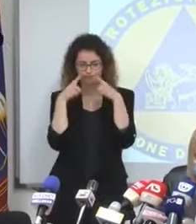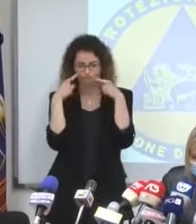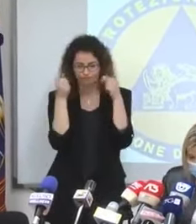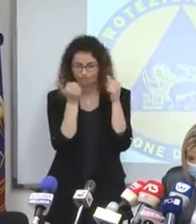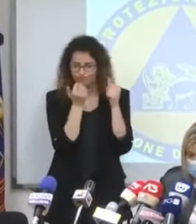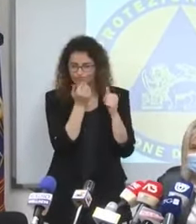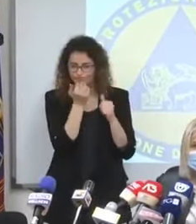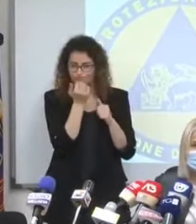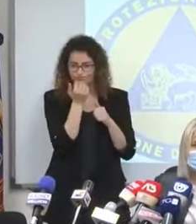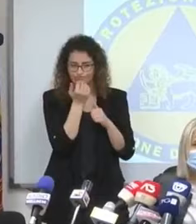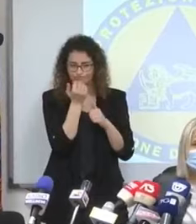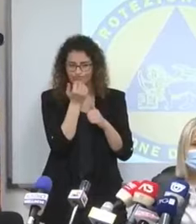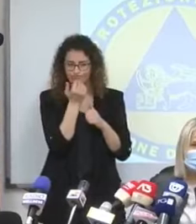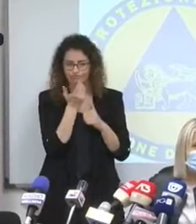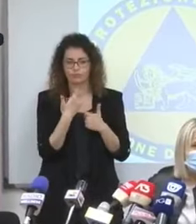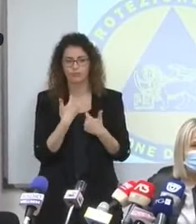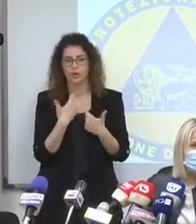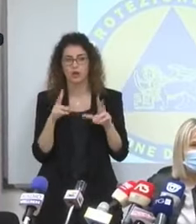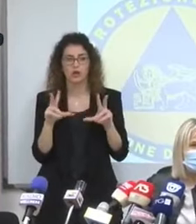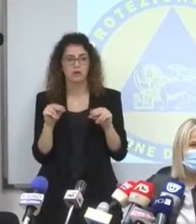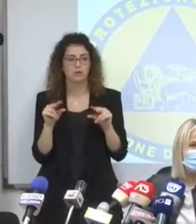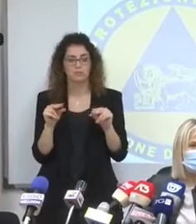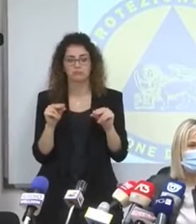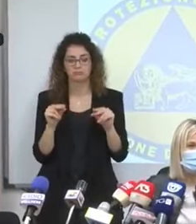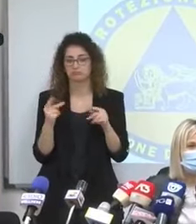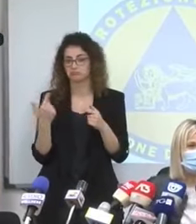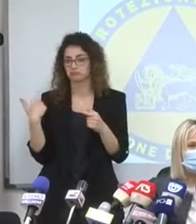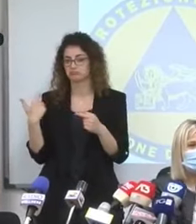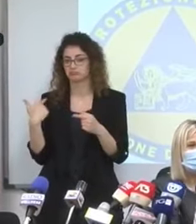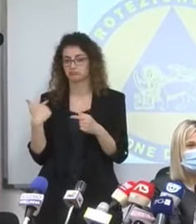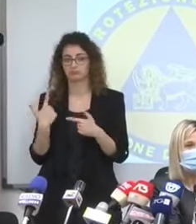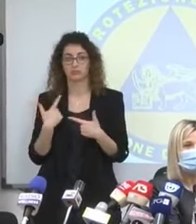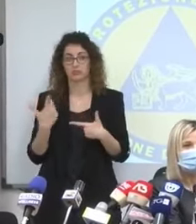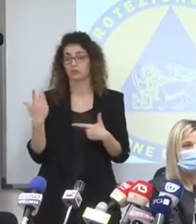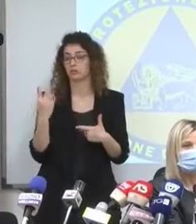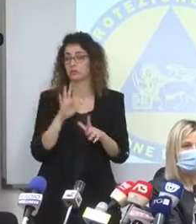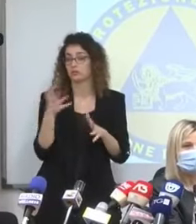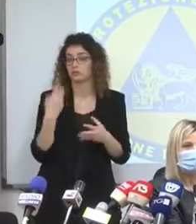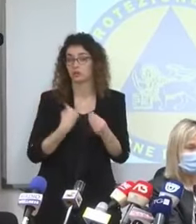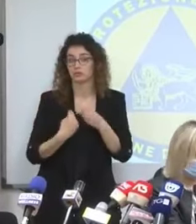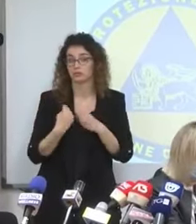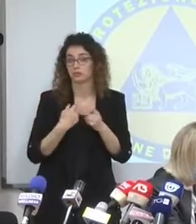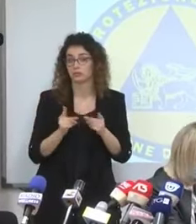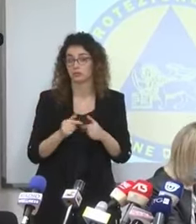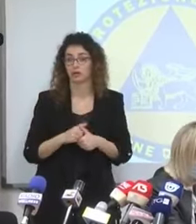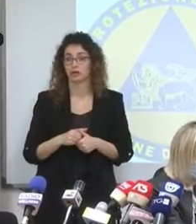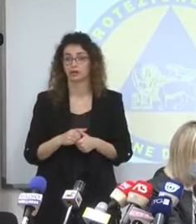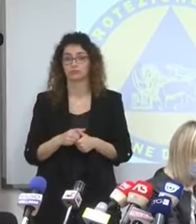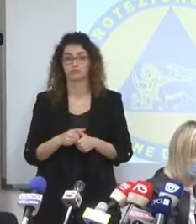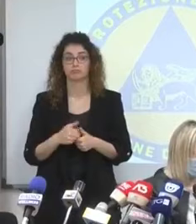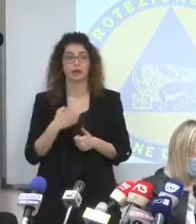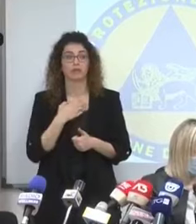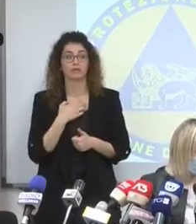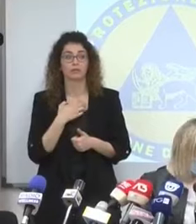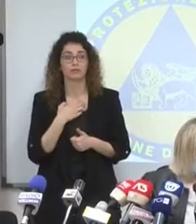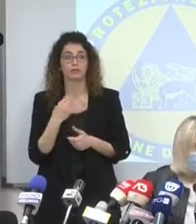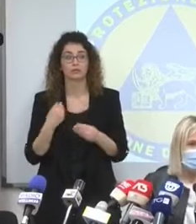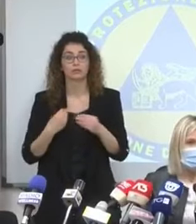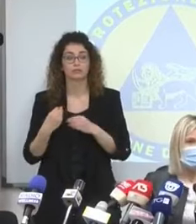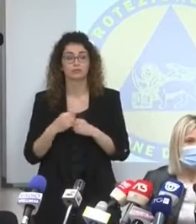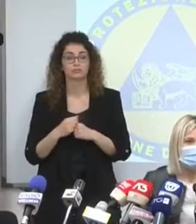No, rido, non ho nulla di nuovo rispetto a quello che abbiamo detto. Non so che domanda c'era. Domande per